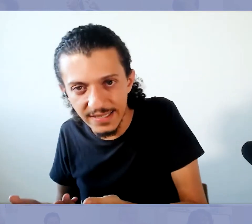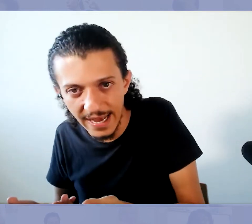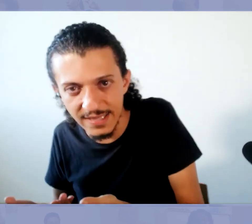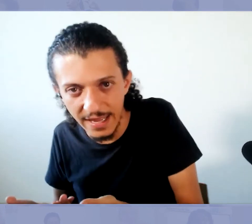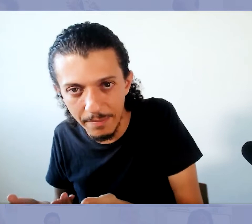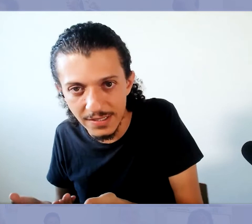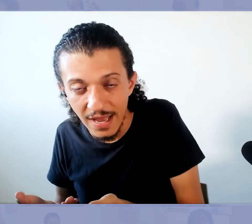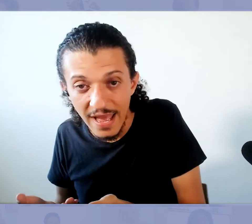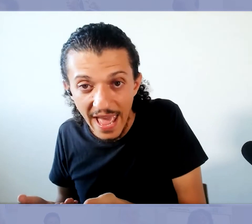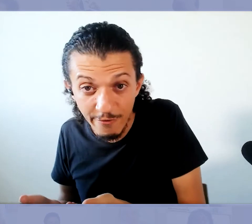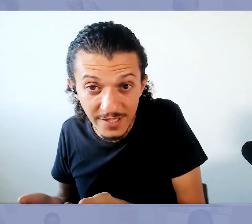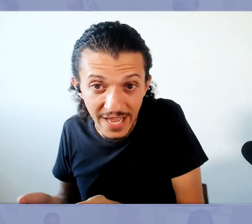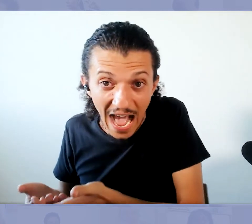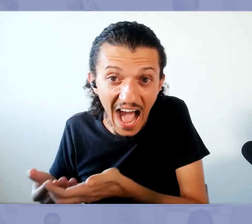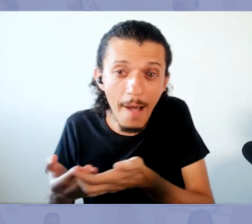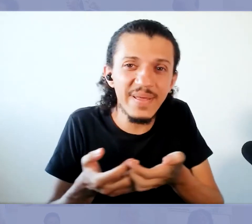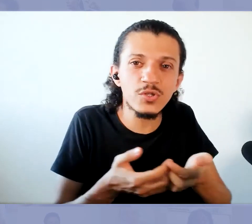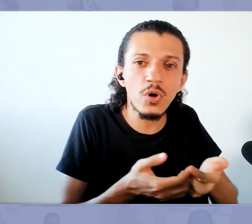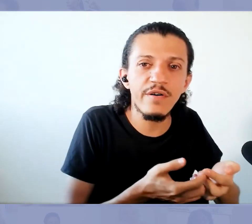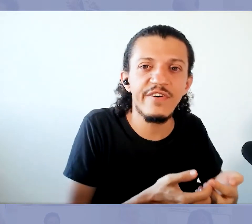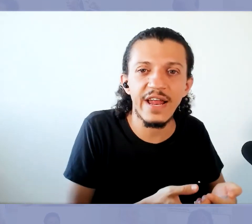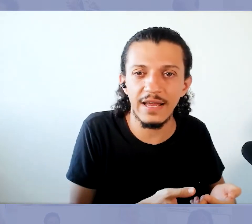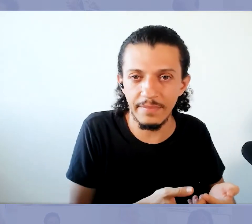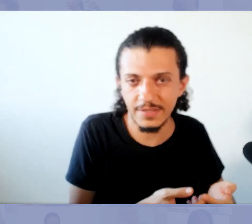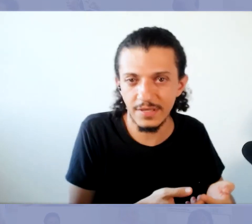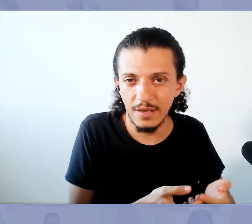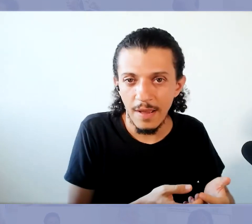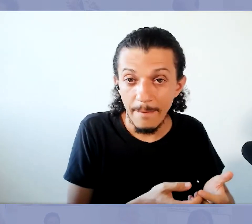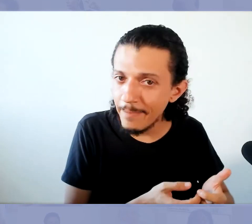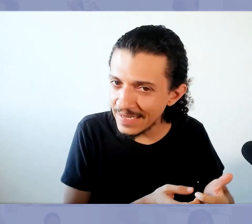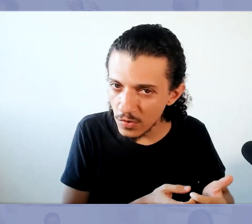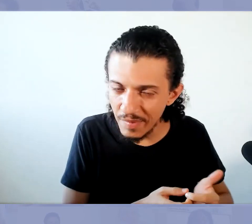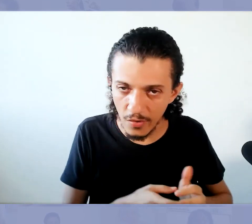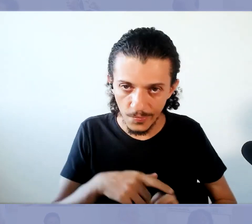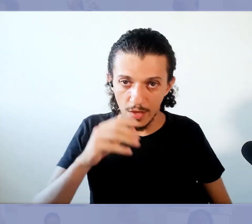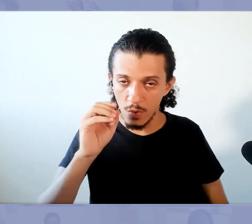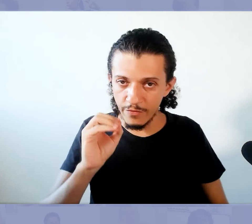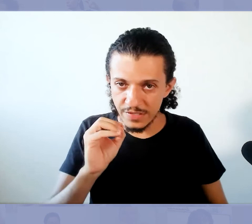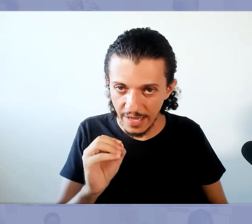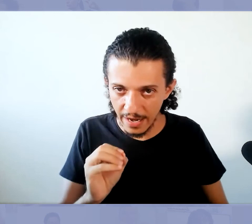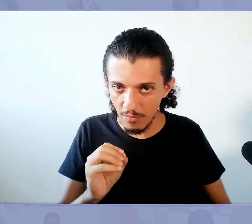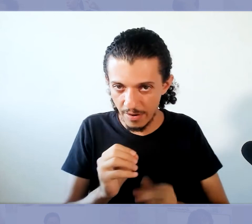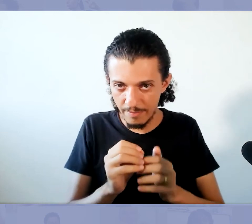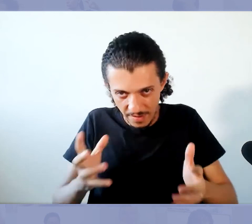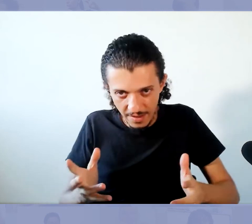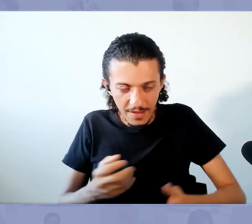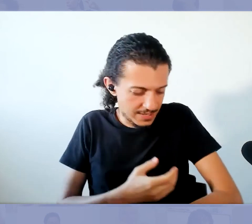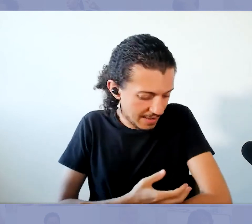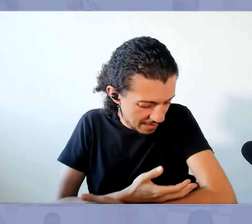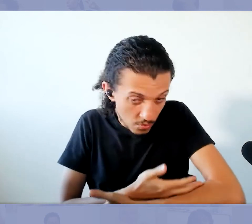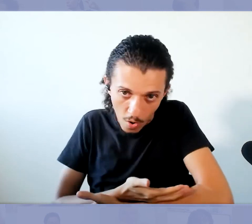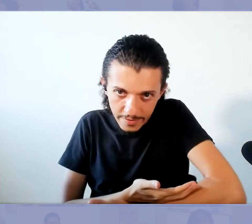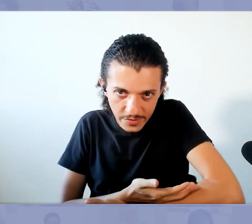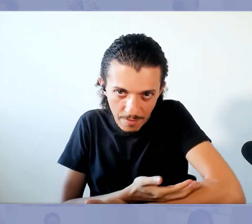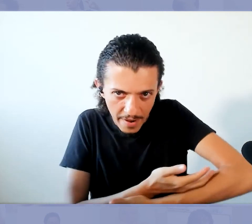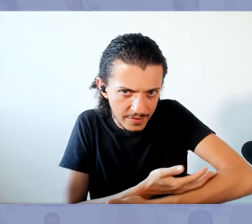decorar sinais da Libras é você absorver a Libras. Para e pensa comigo. Quando você era uma bebê, você estava